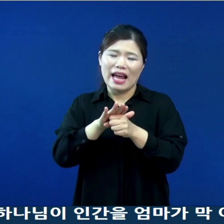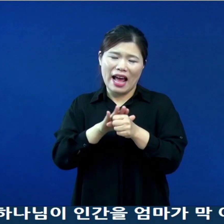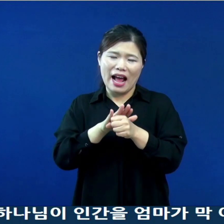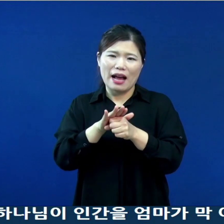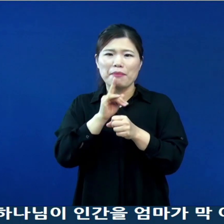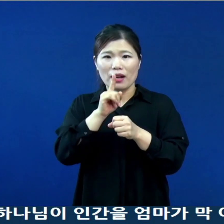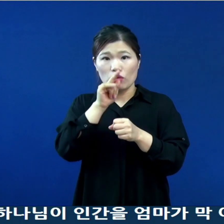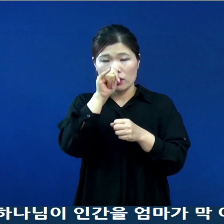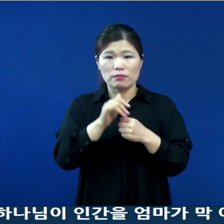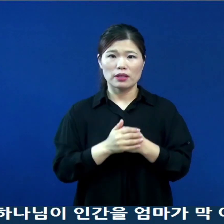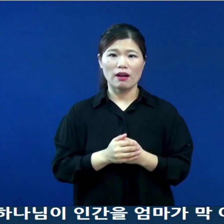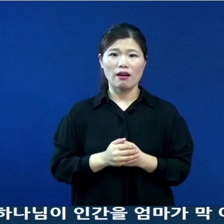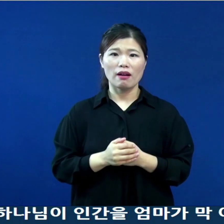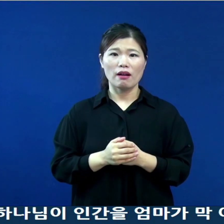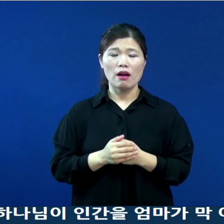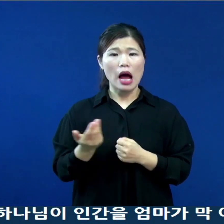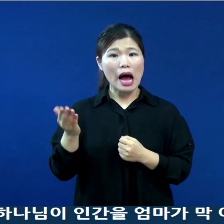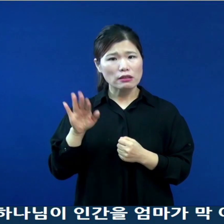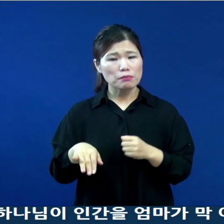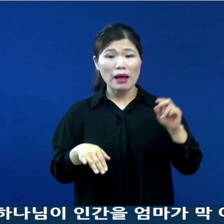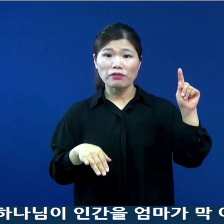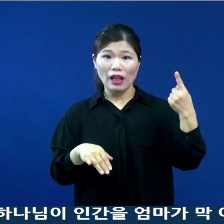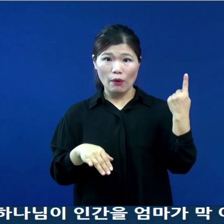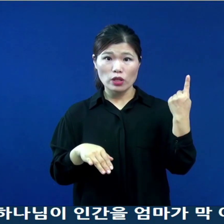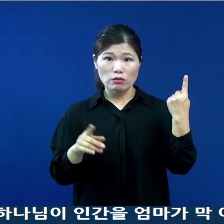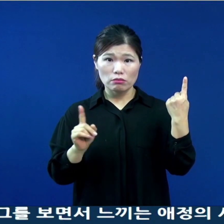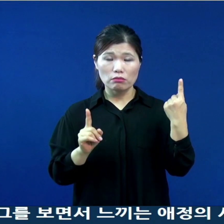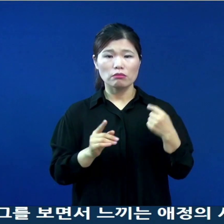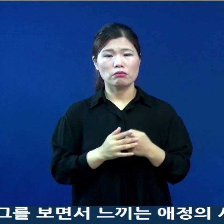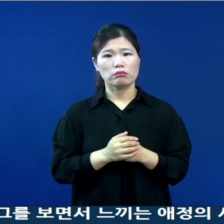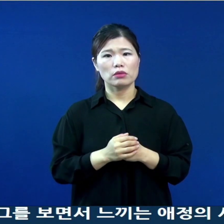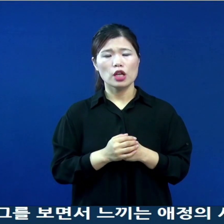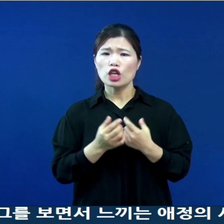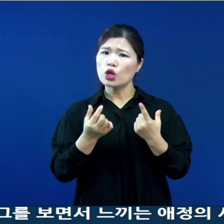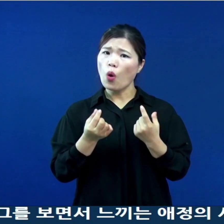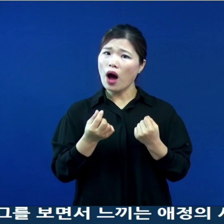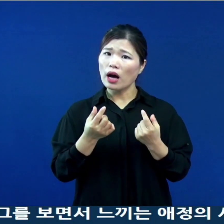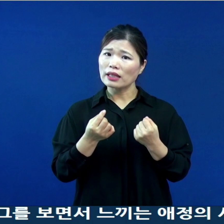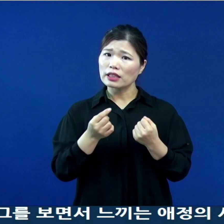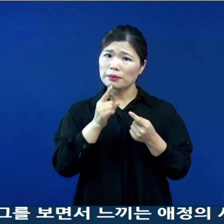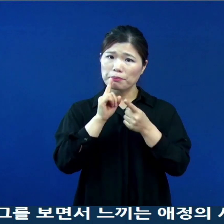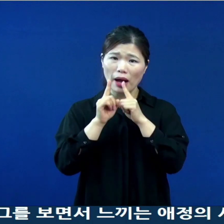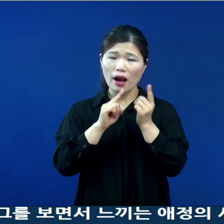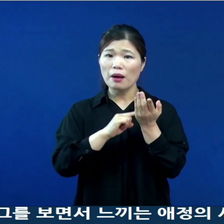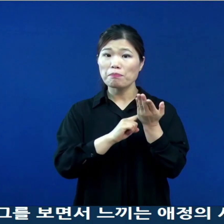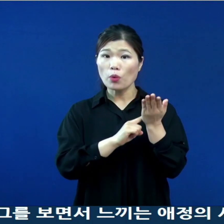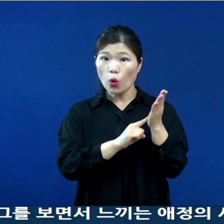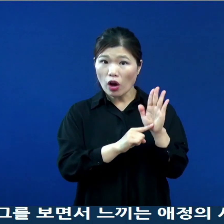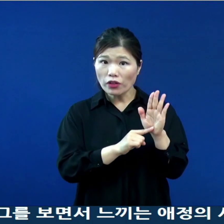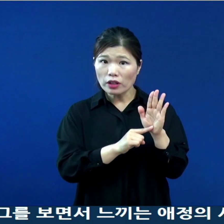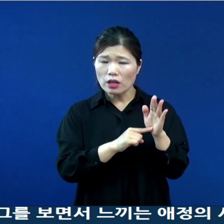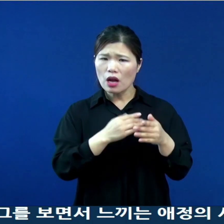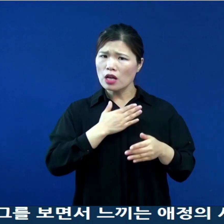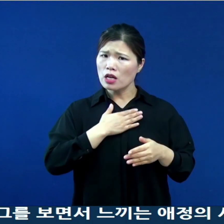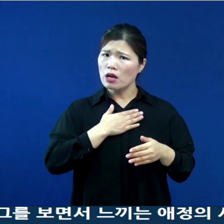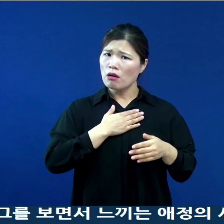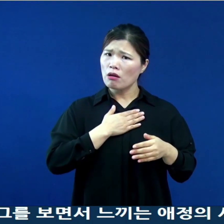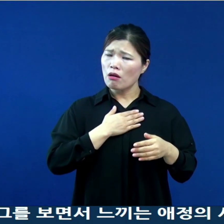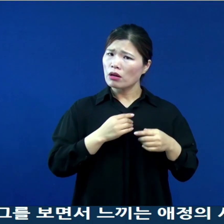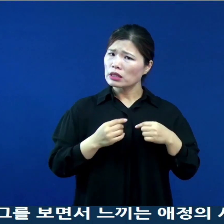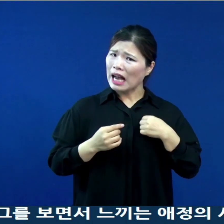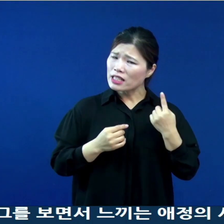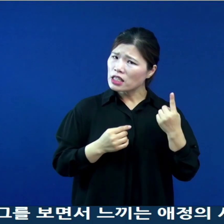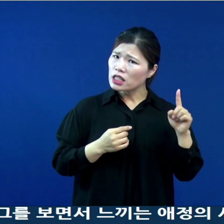합니다. 근데 다윗은 왜 이 표현을 자신이 하나님을